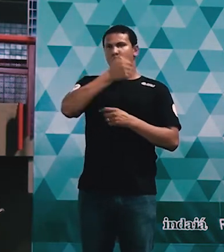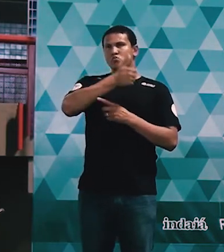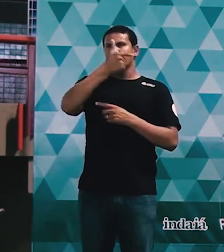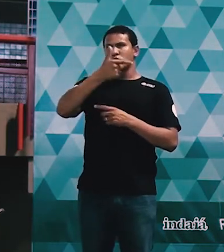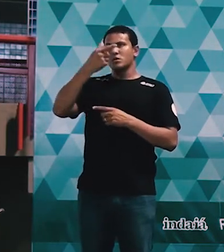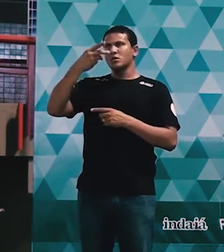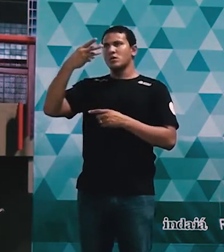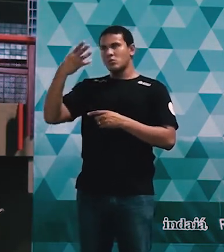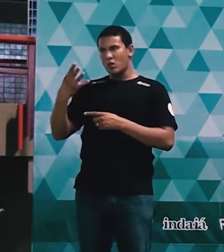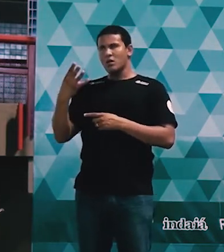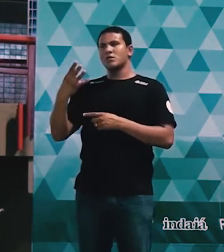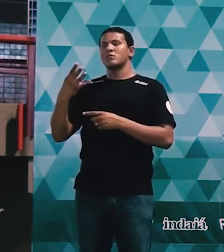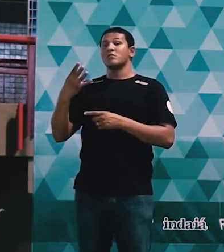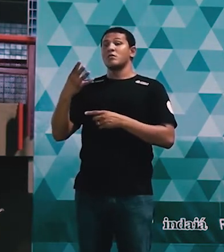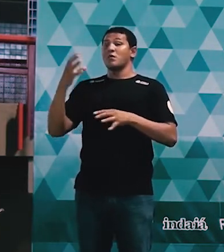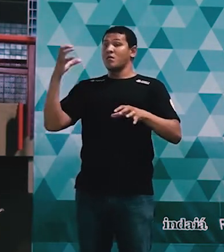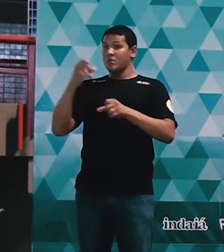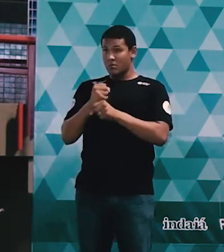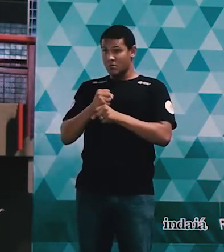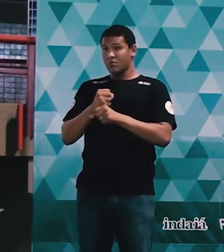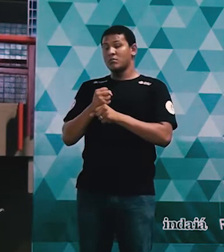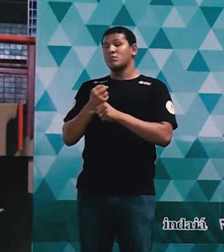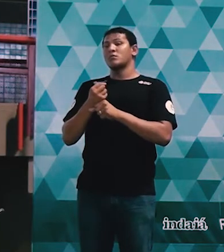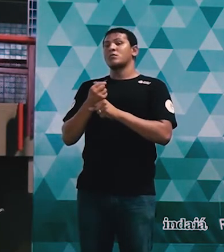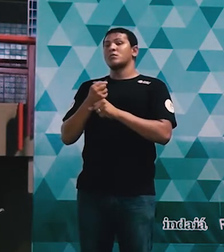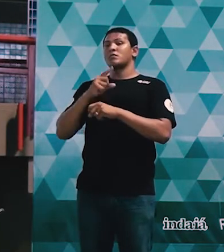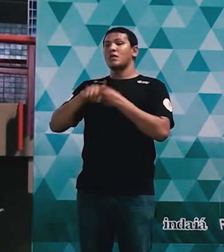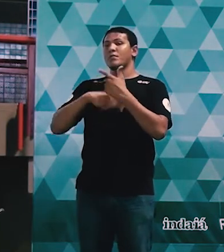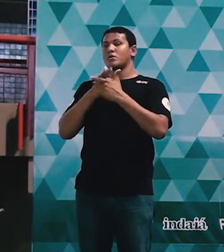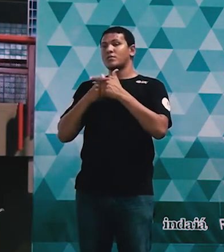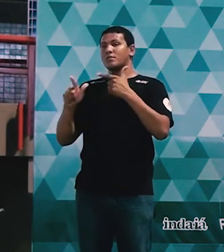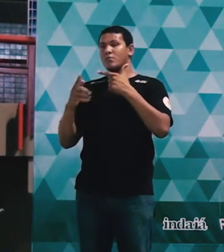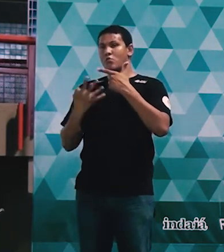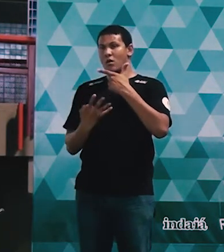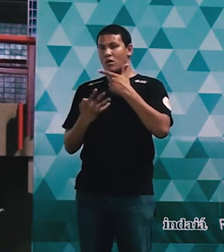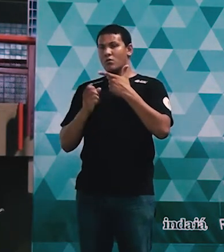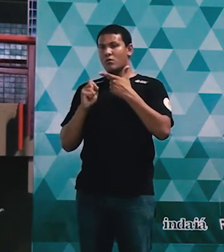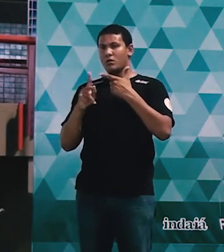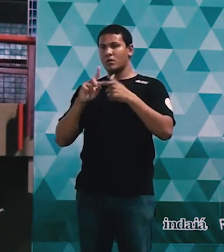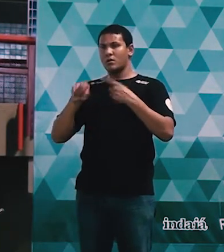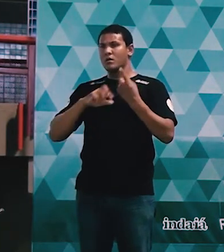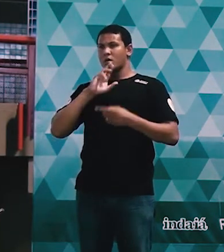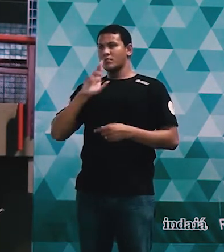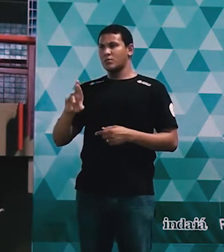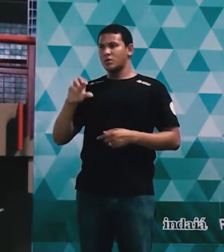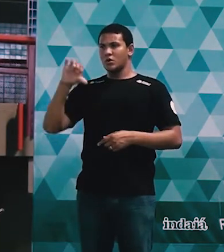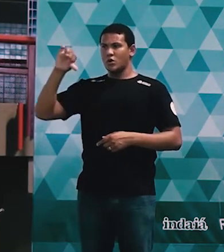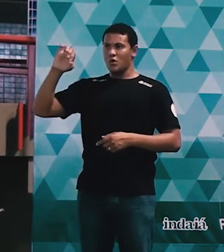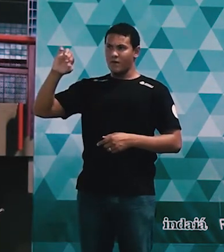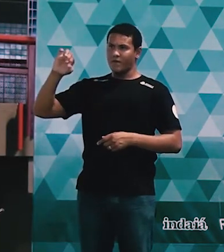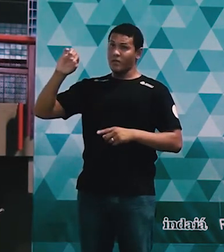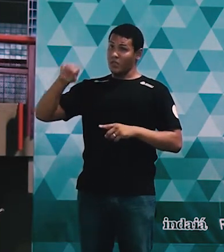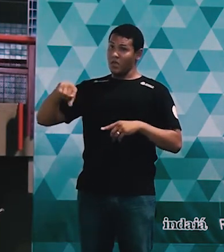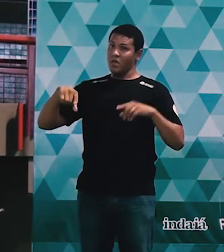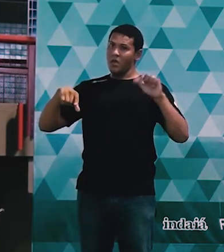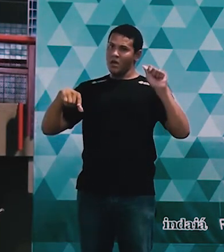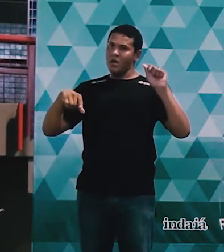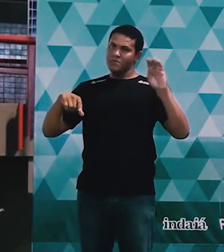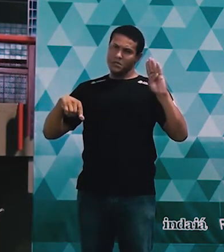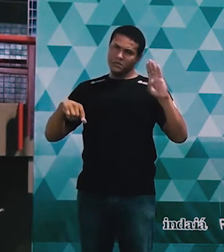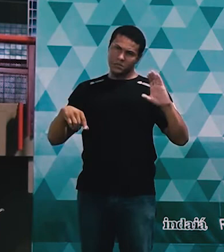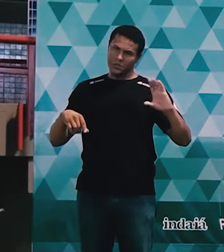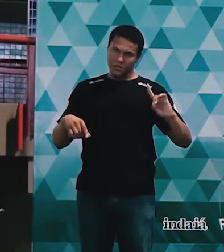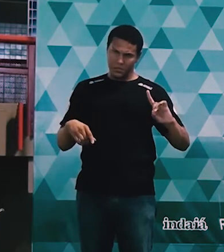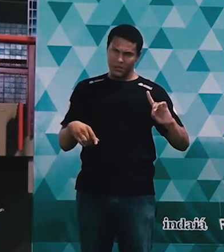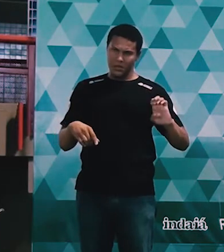4ª, dividi por 4, e aí o resultado deu 90. Né, para o candidato A. A mesma coisa para o B, para o C,